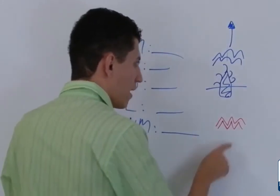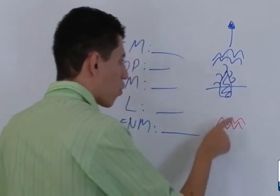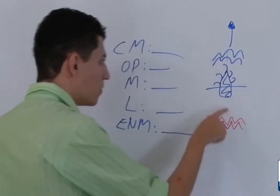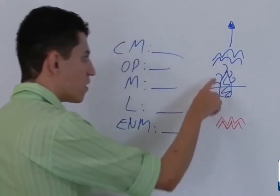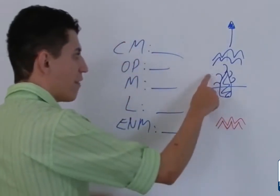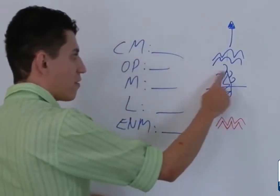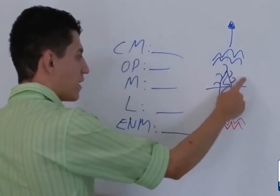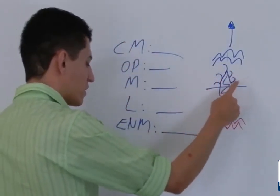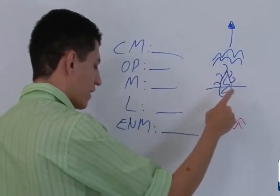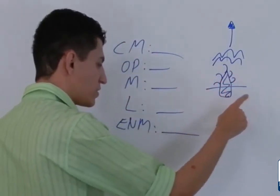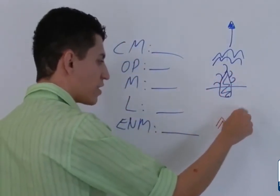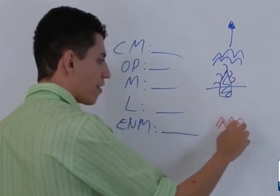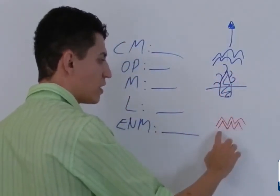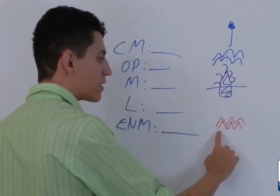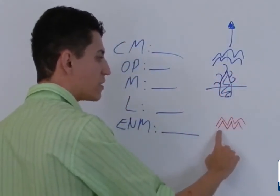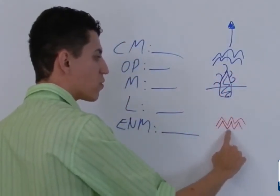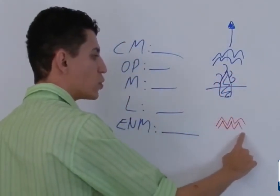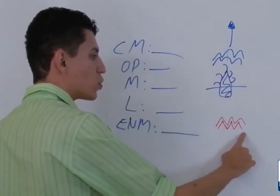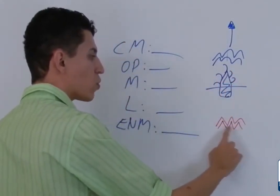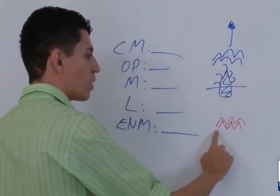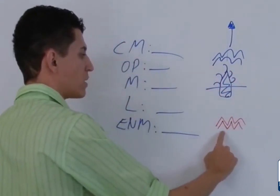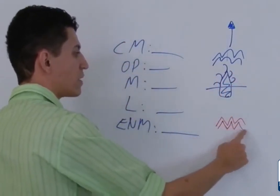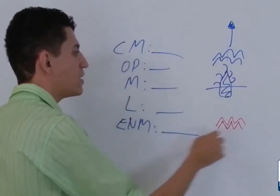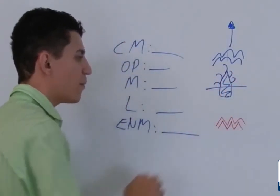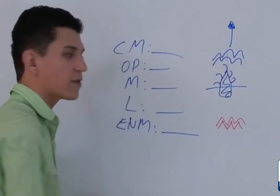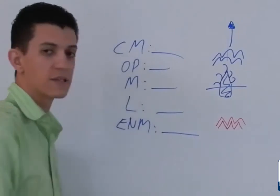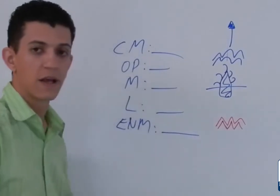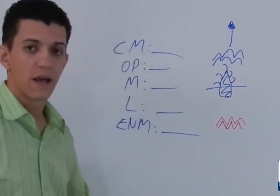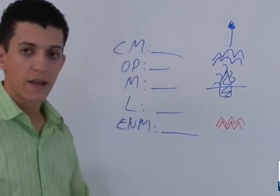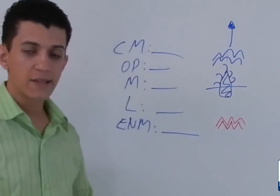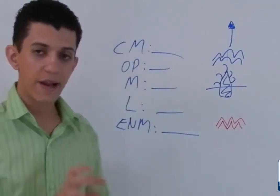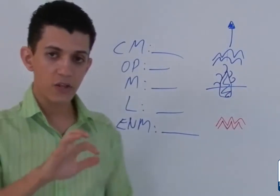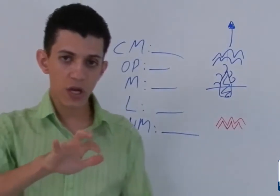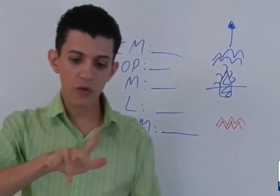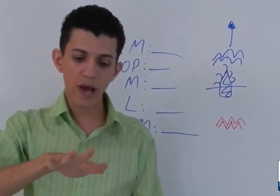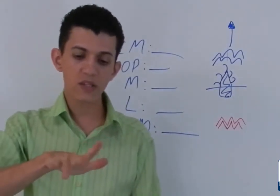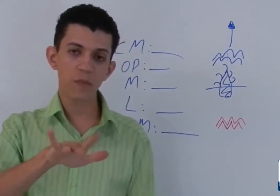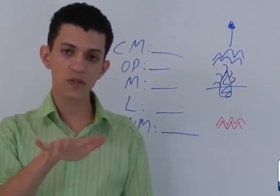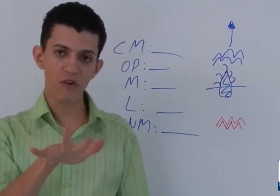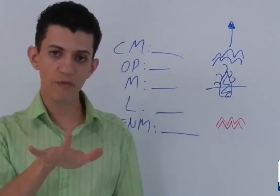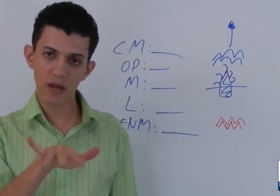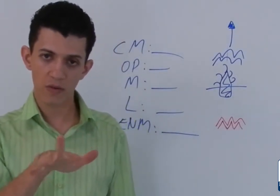Como são vários dedos aqui, a gente vai utilizar esse conjunto com essas três pontas, que seria indicando esse tipo de movimento.